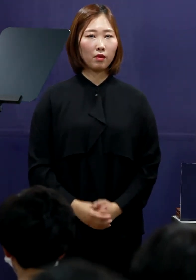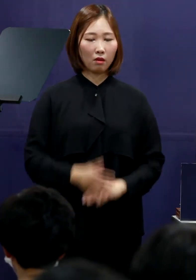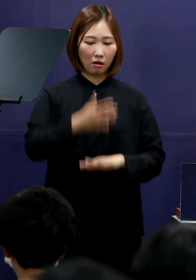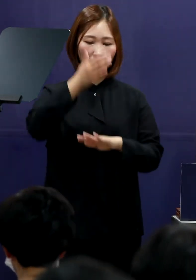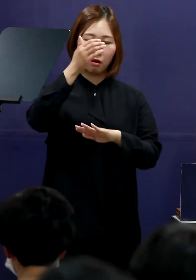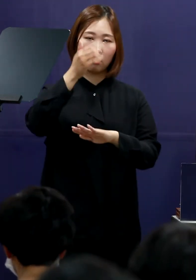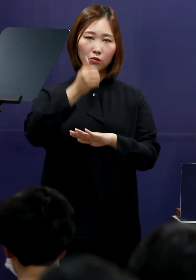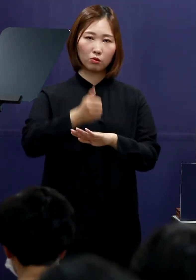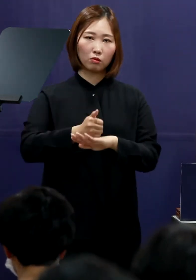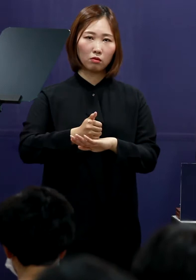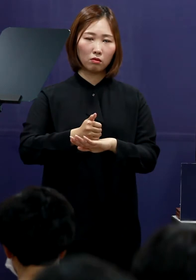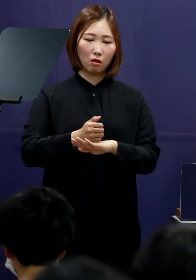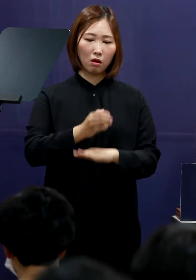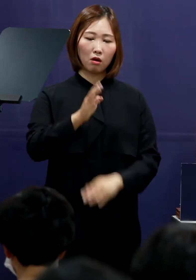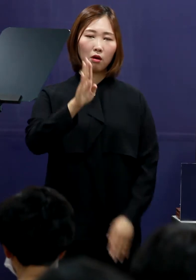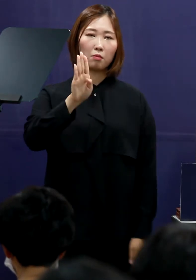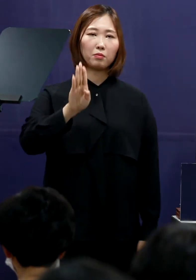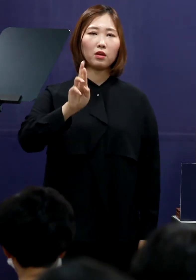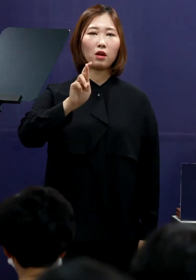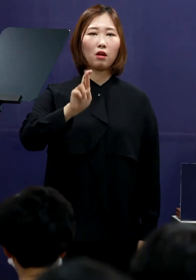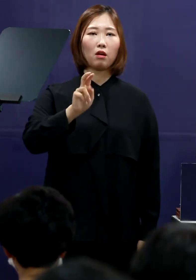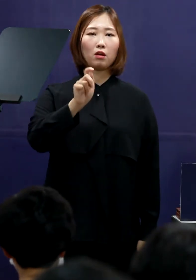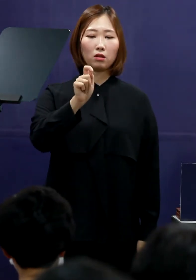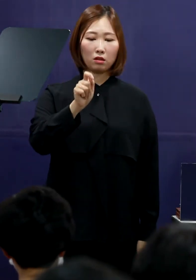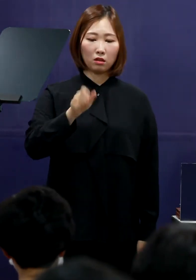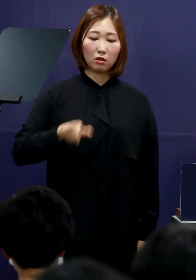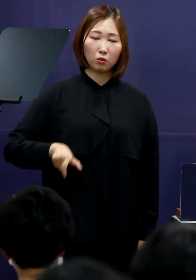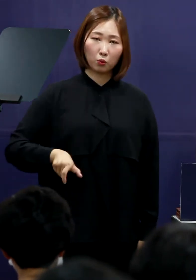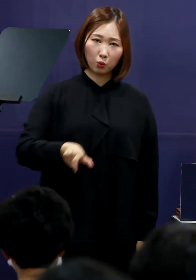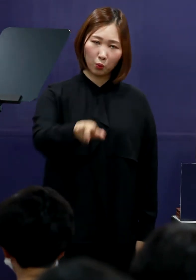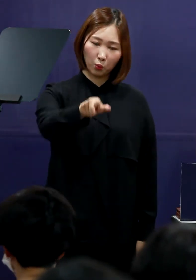결론적으로 BRT 도로를